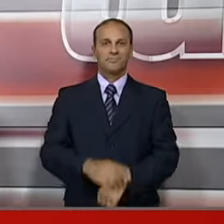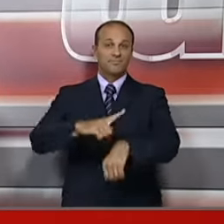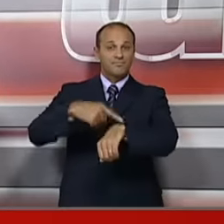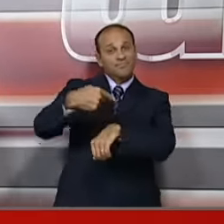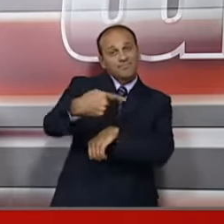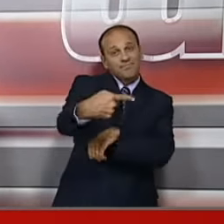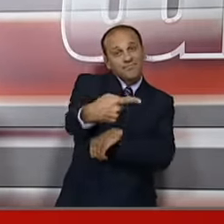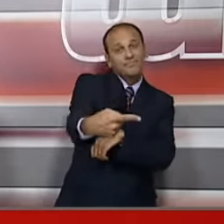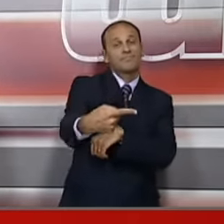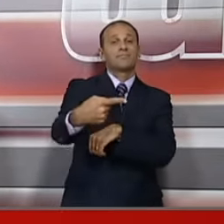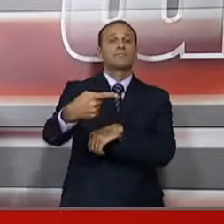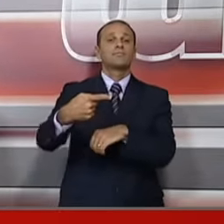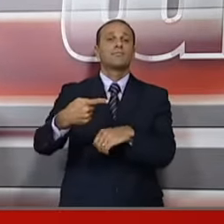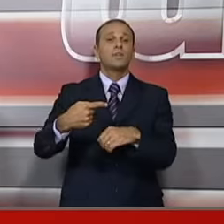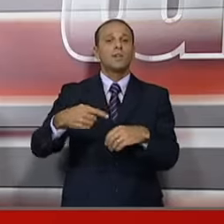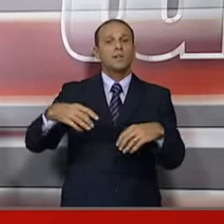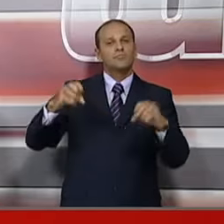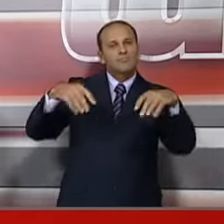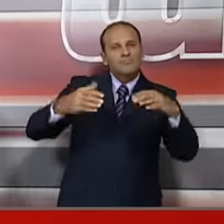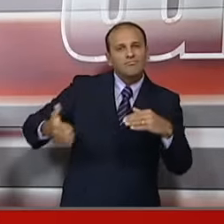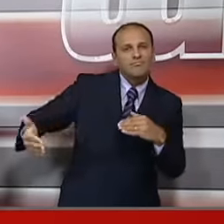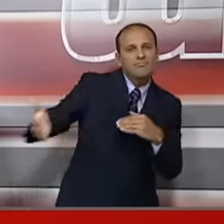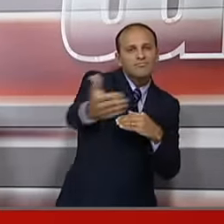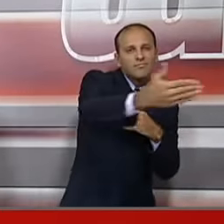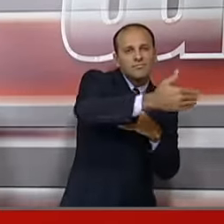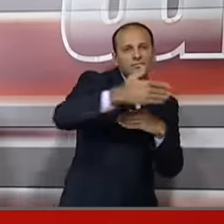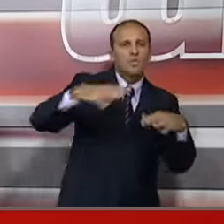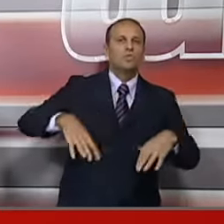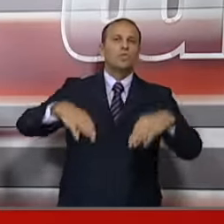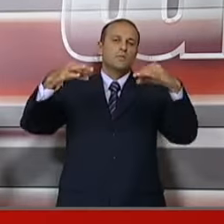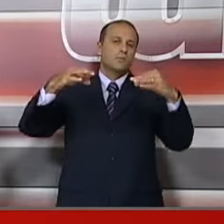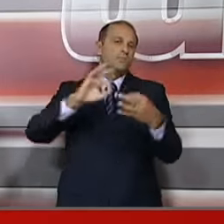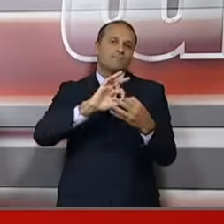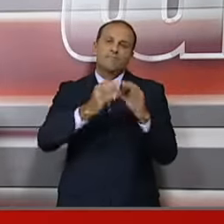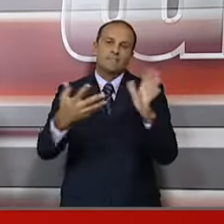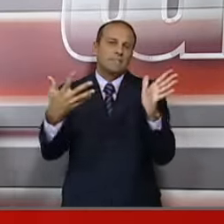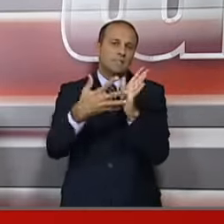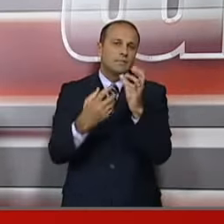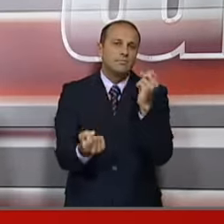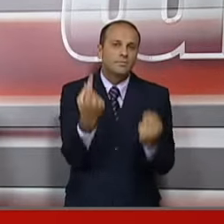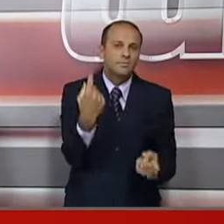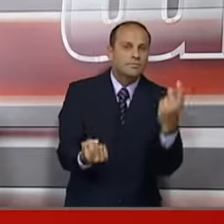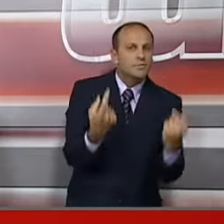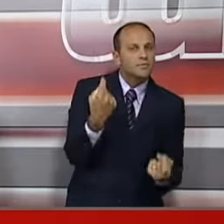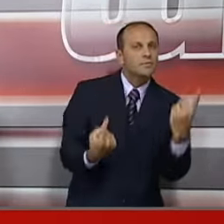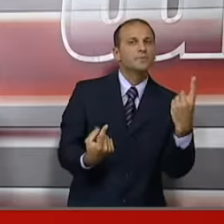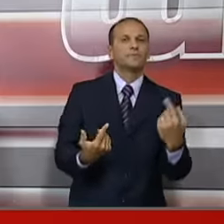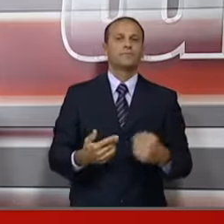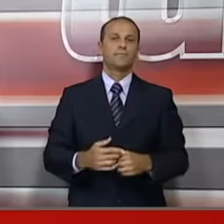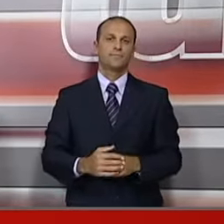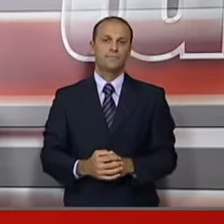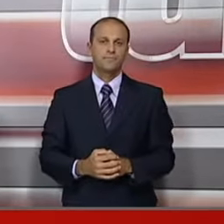ore si registreranno disagi per L'interruzione del servizio di raccolta della